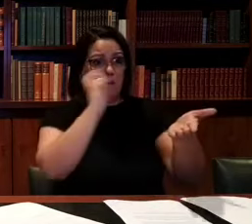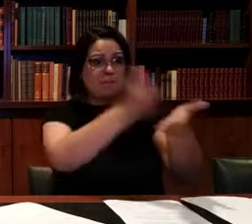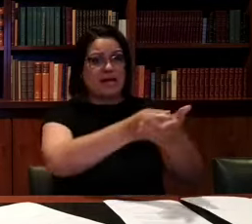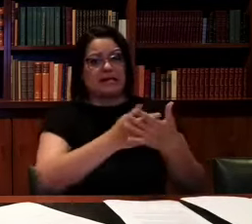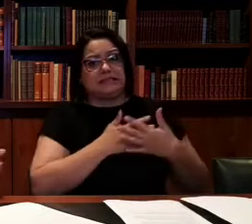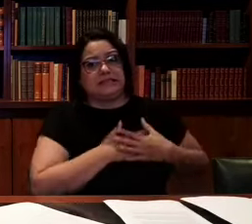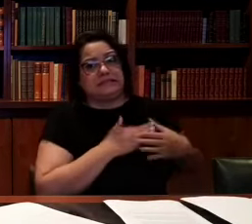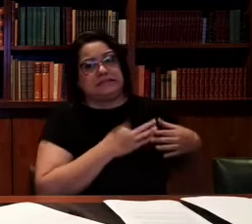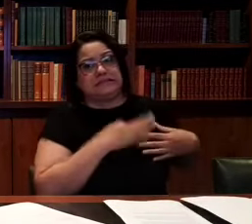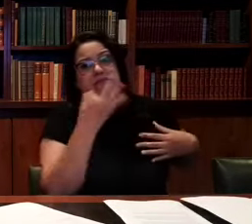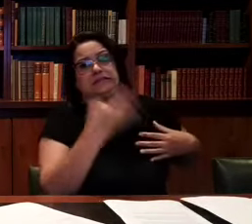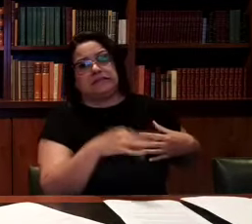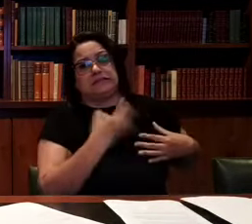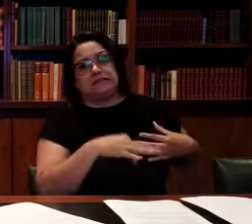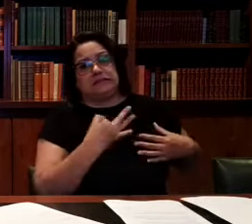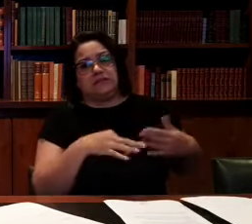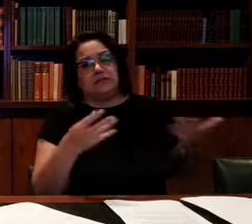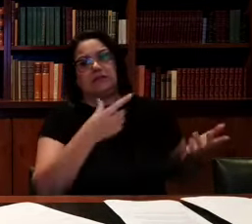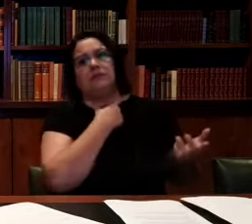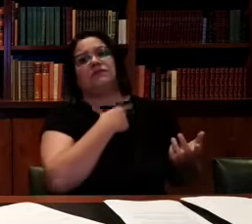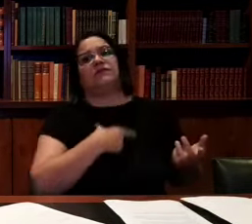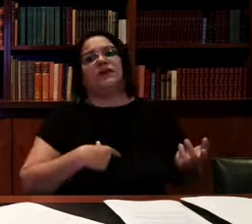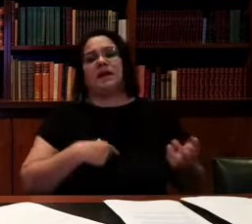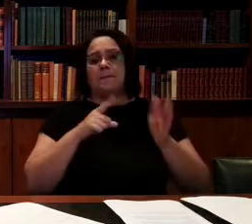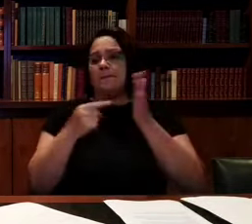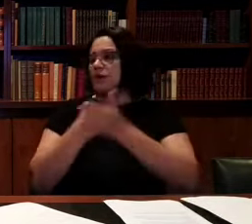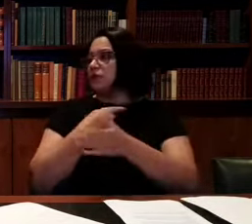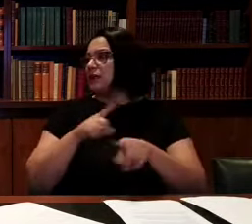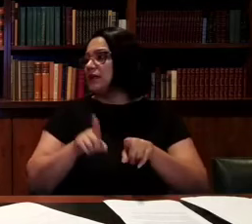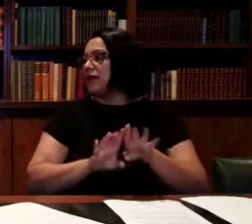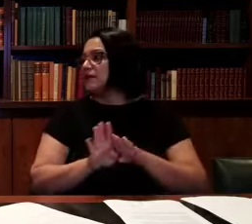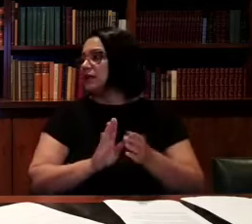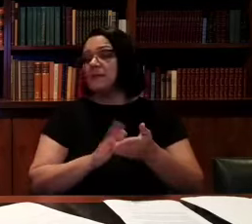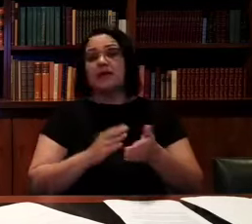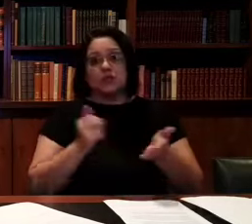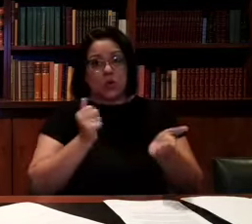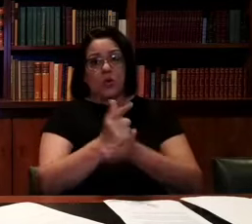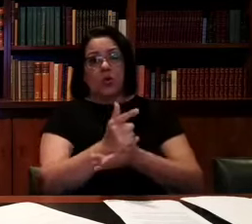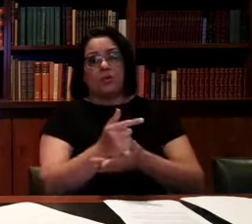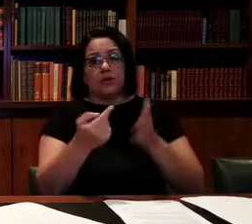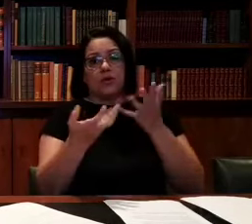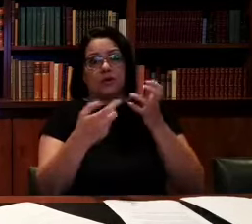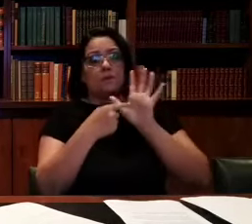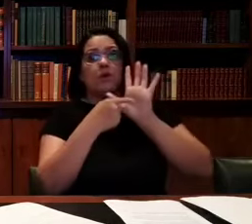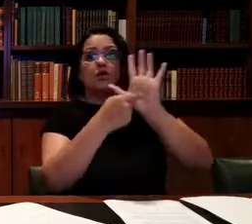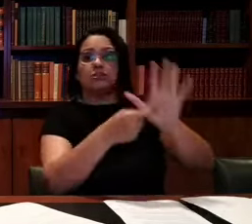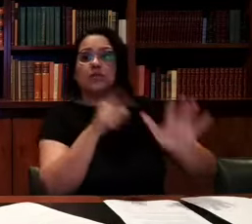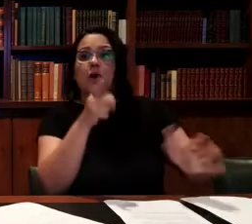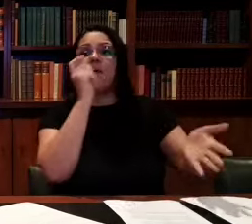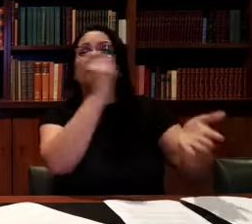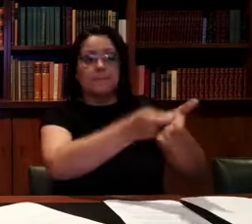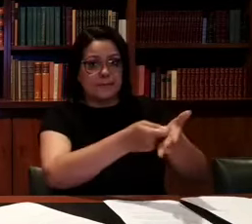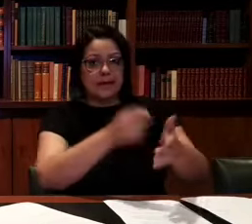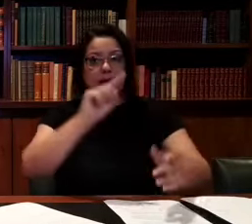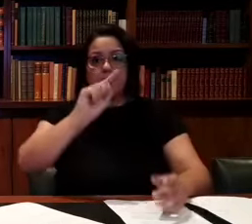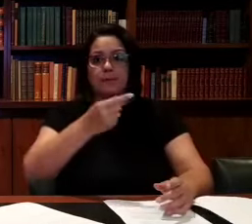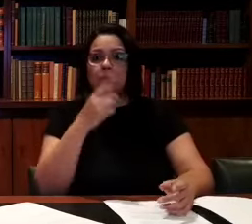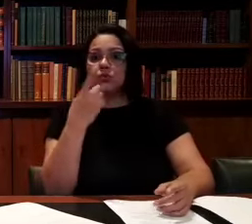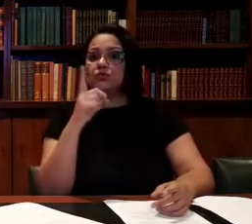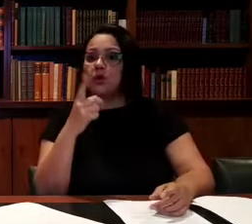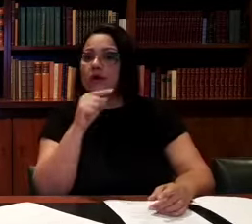mas dá para você entrar tranquila mesmo corrente de novo no pescoço me perguntava para você né mas eu tinha correntinha precisa para poder mostrar o para-sol paguei a correntinha aqui